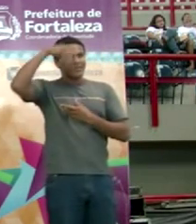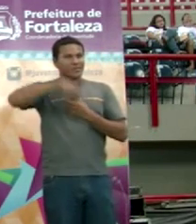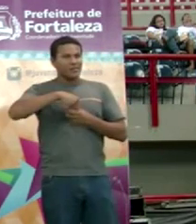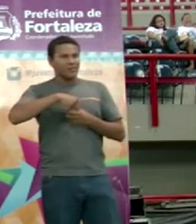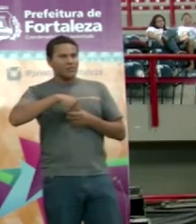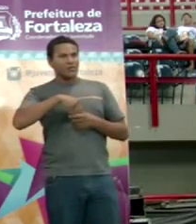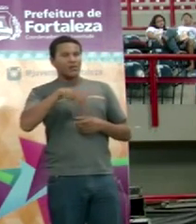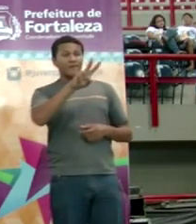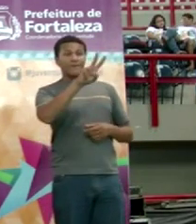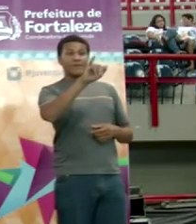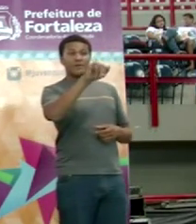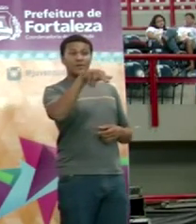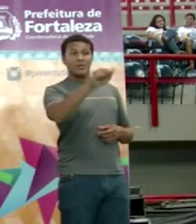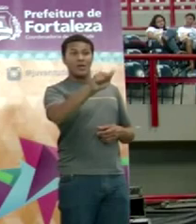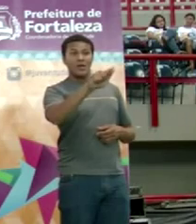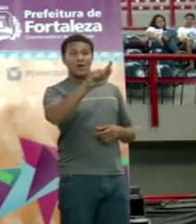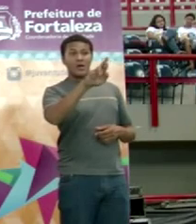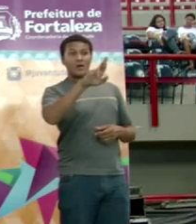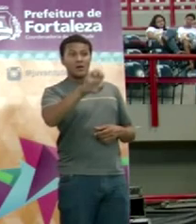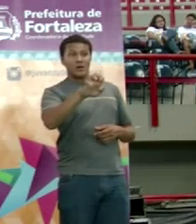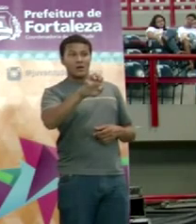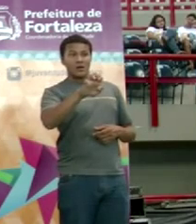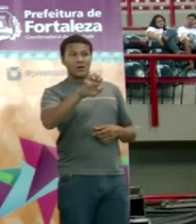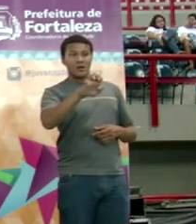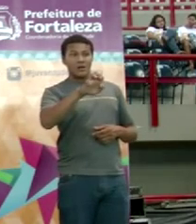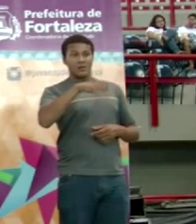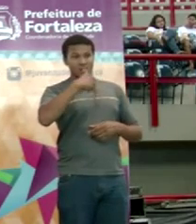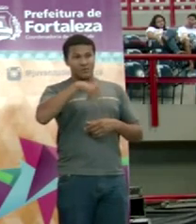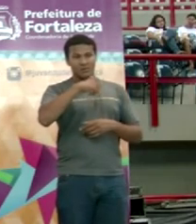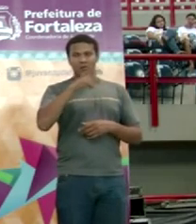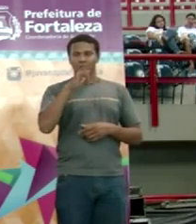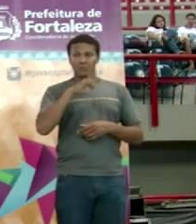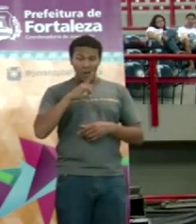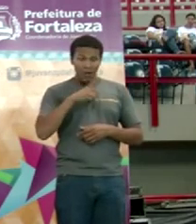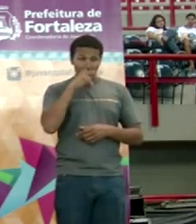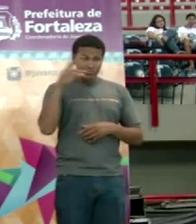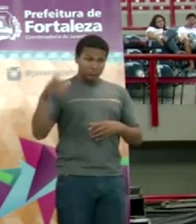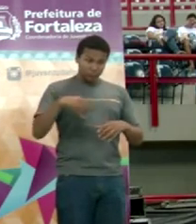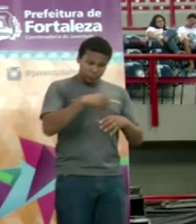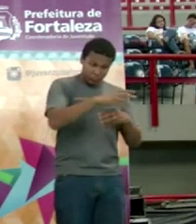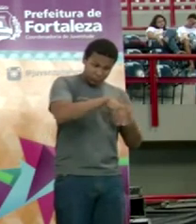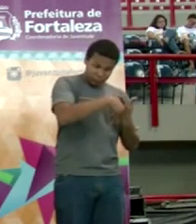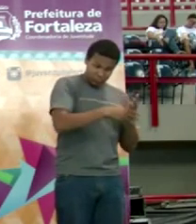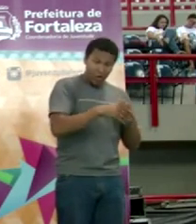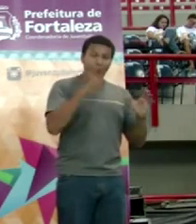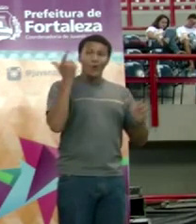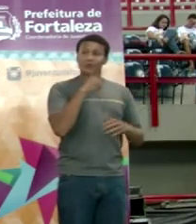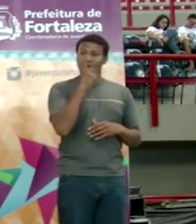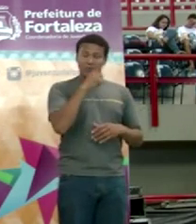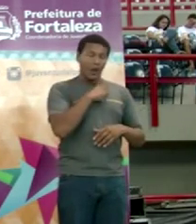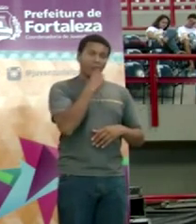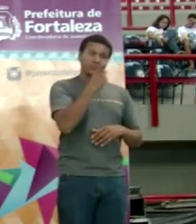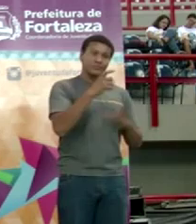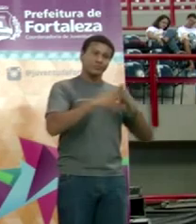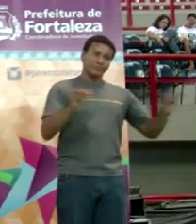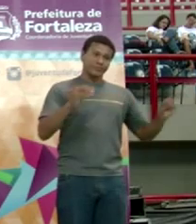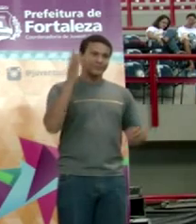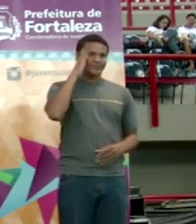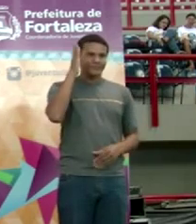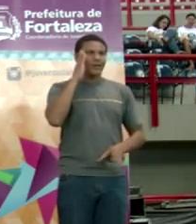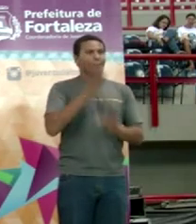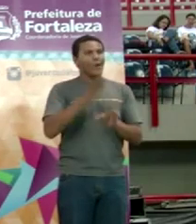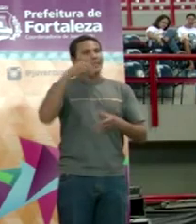aí consequentemente o cheiro desagradável desaparece, tá? Então as aminas são bases, e para eliminar,